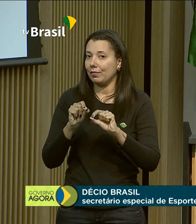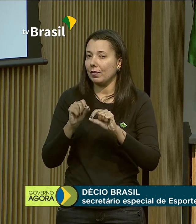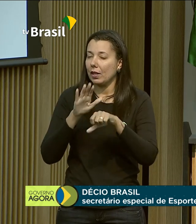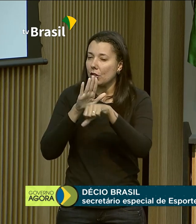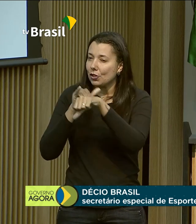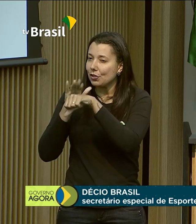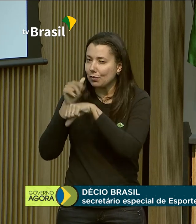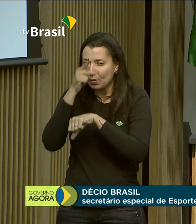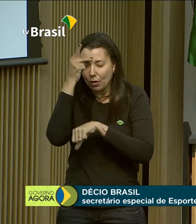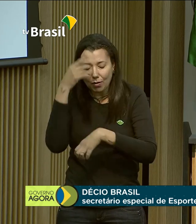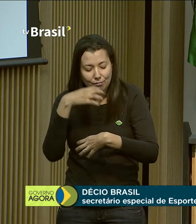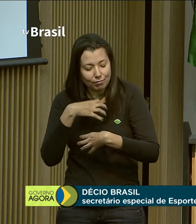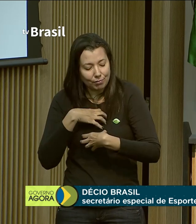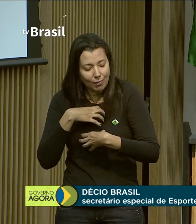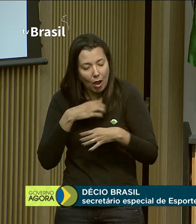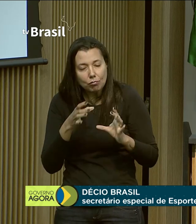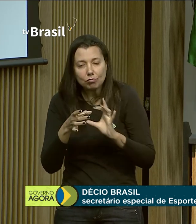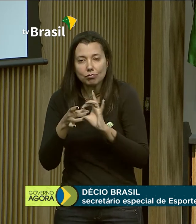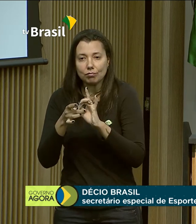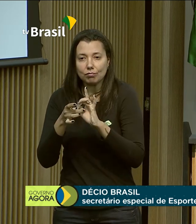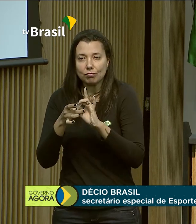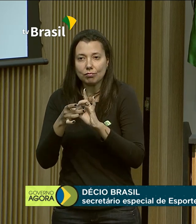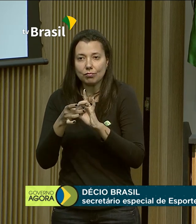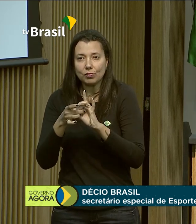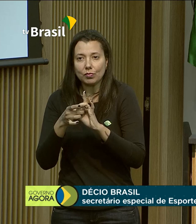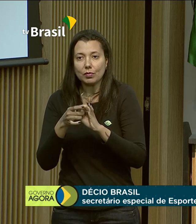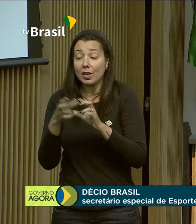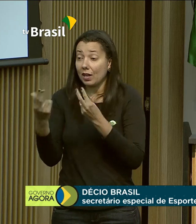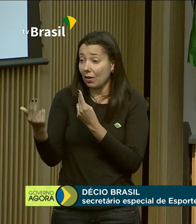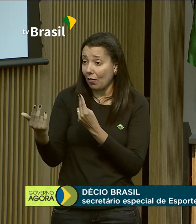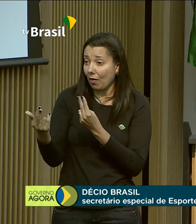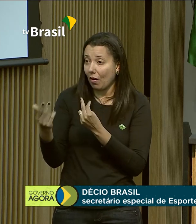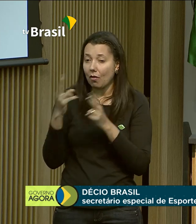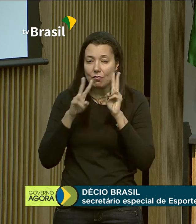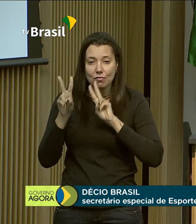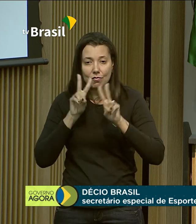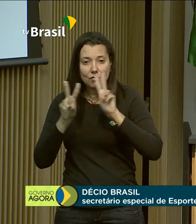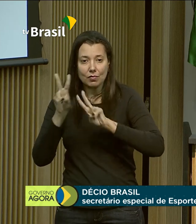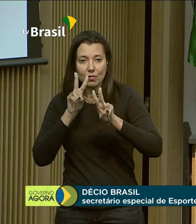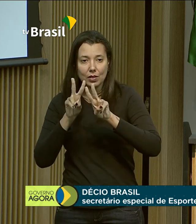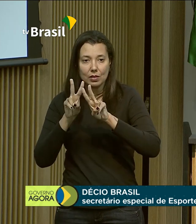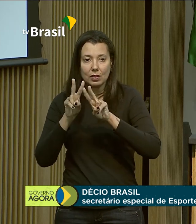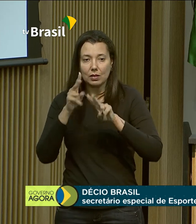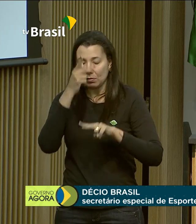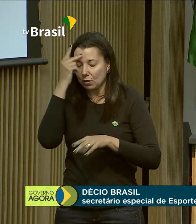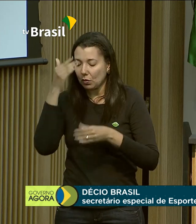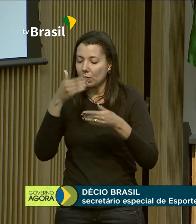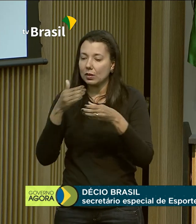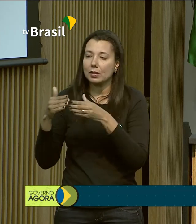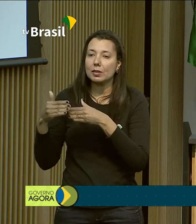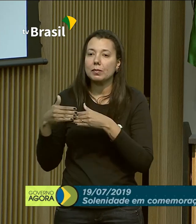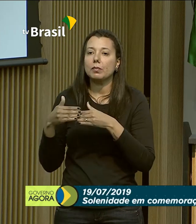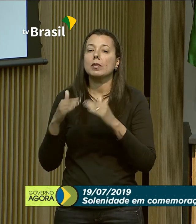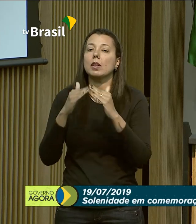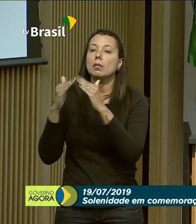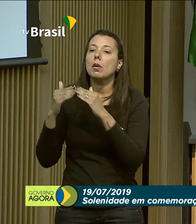nas pessoas um sentimento de união, semelhante ao visto entre os habitantes de uma nação em guerra.